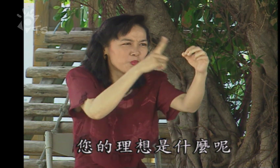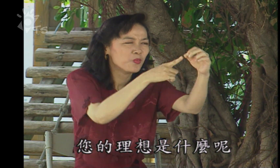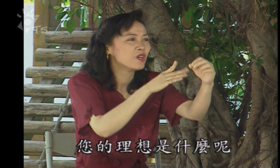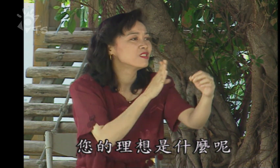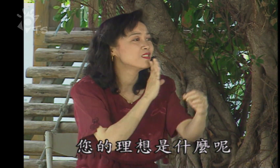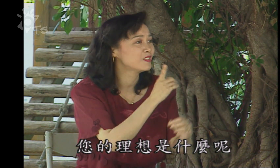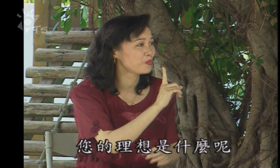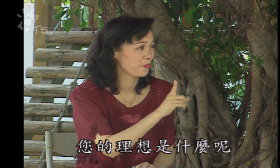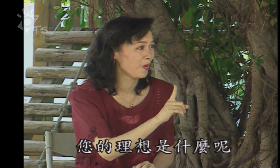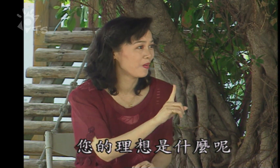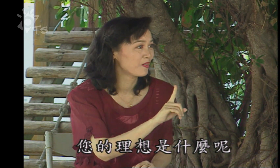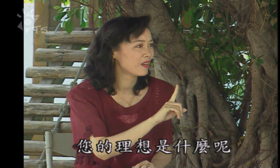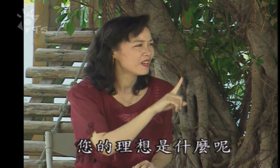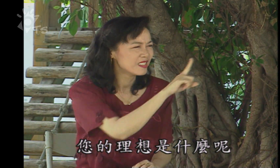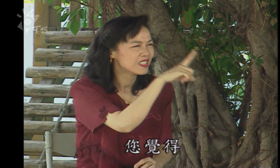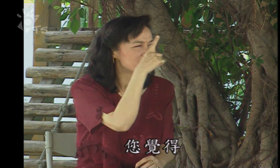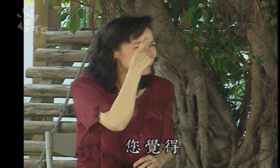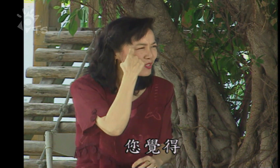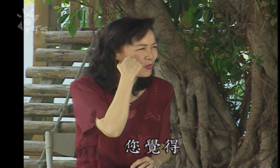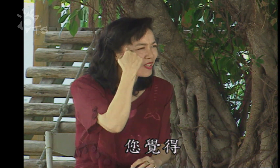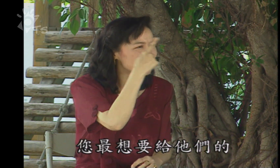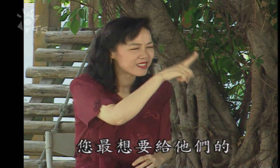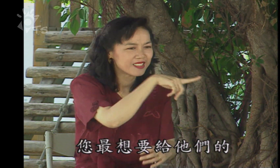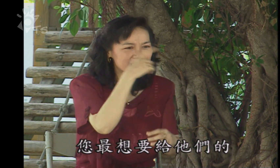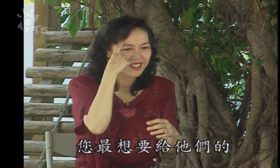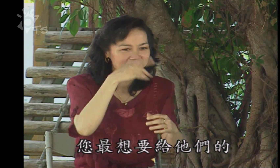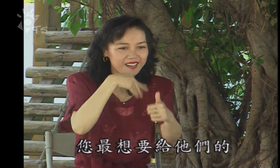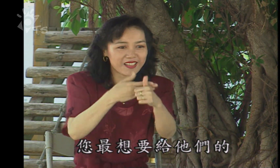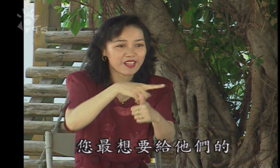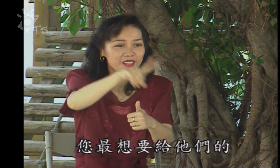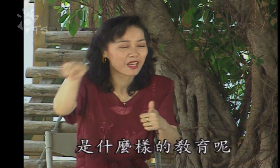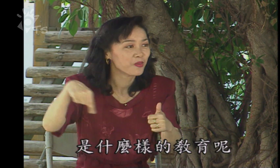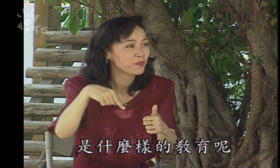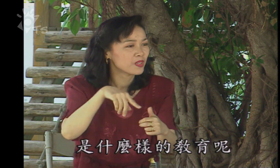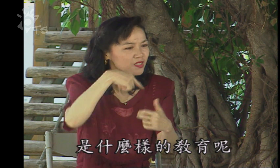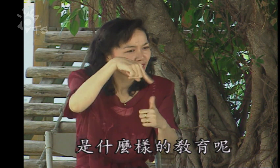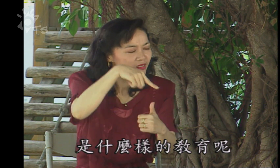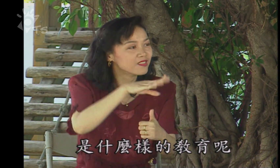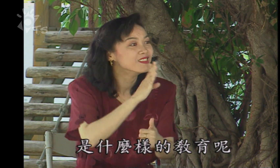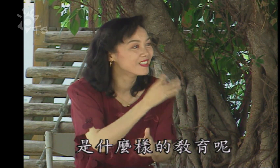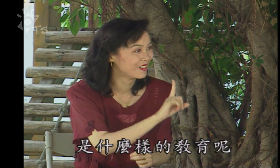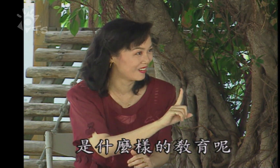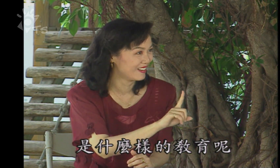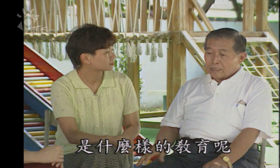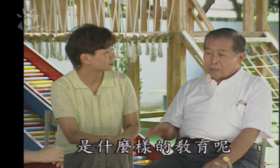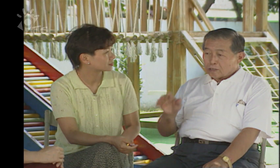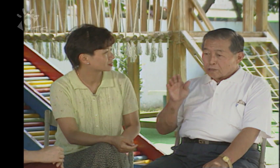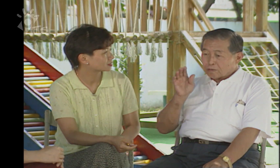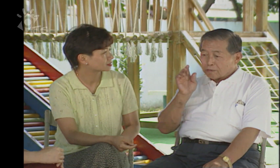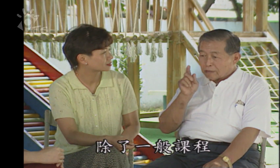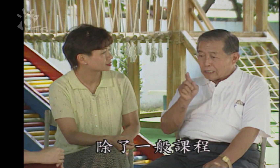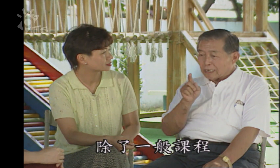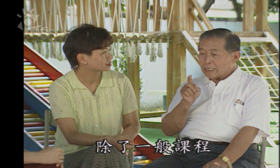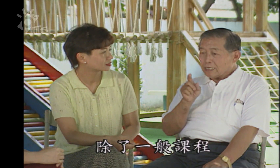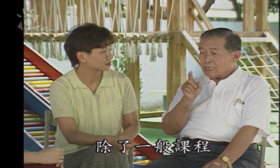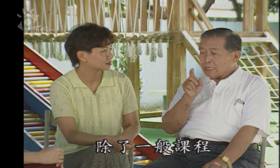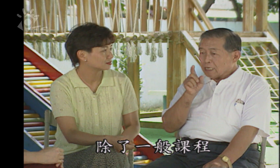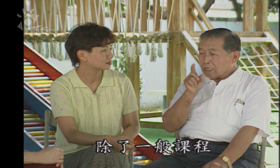什么呢？您觉得您最想要给他们的是什么样的教育呢？ 除了一